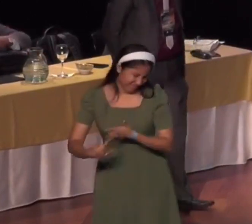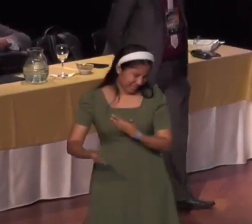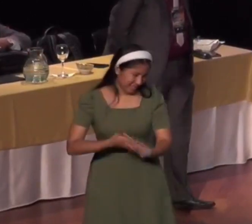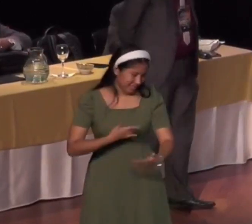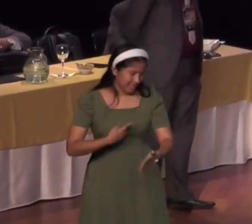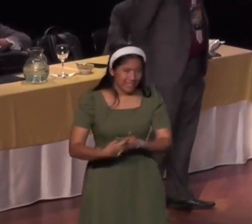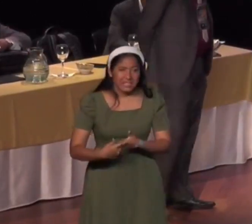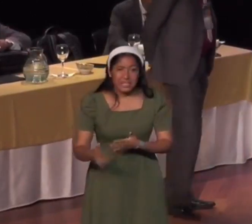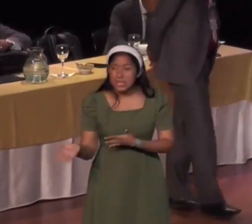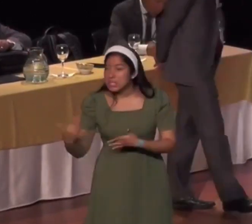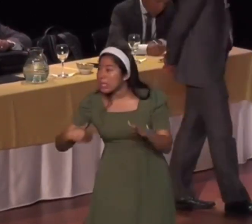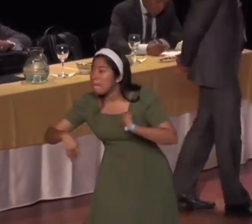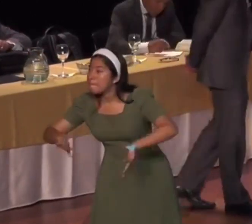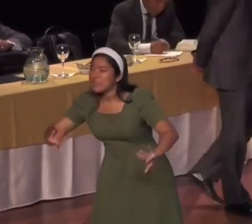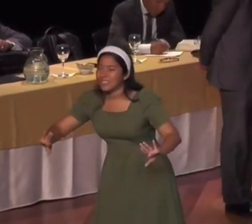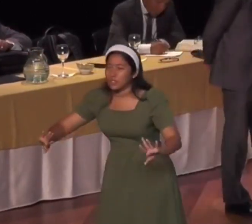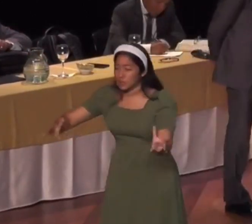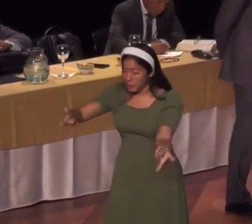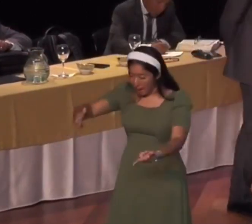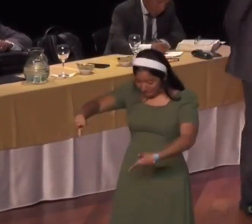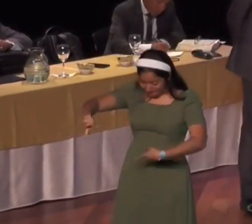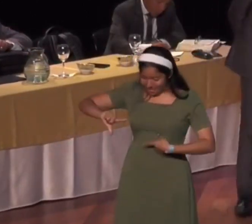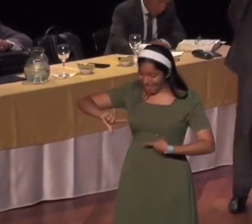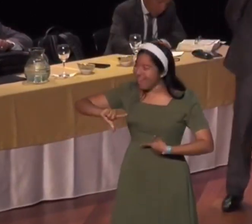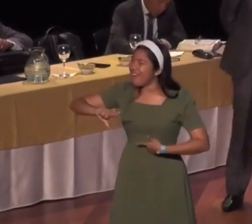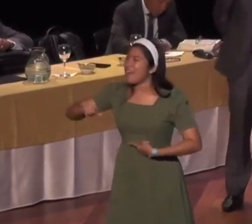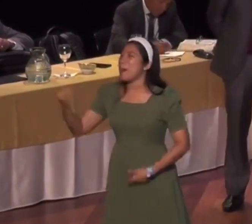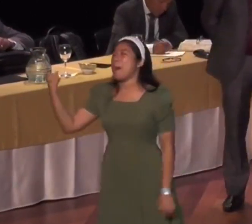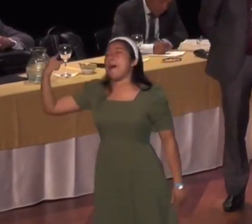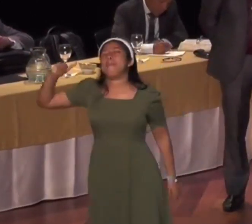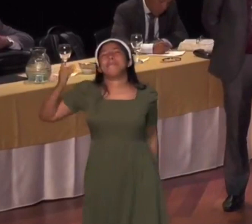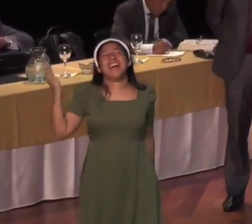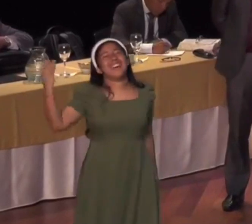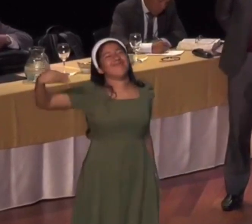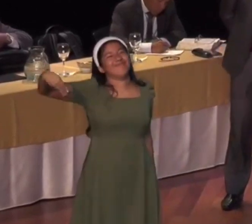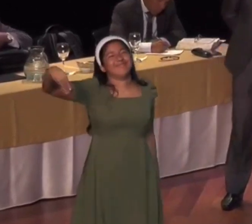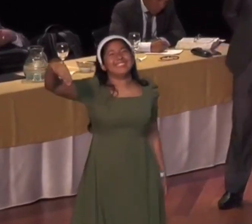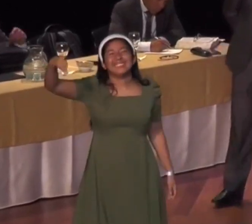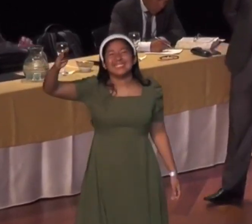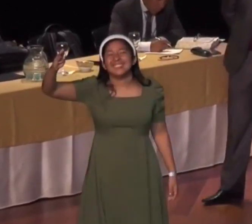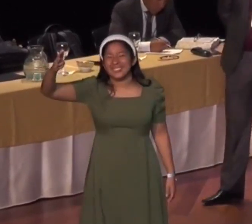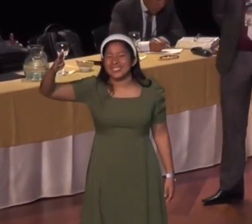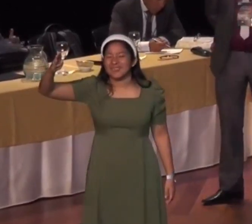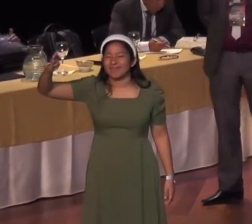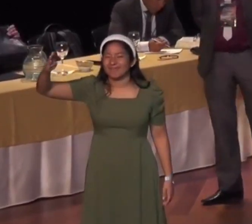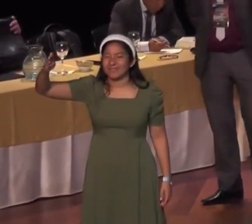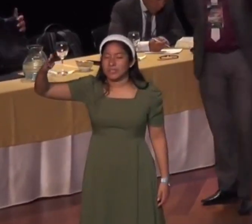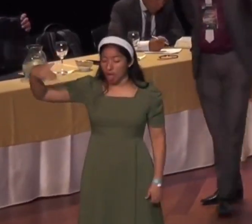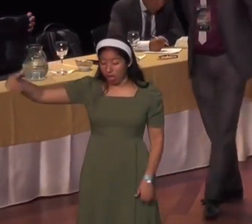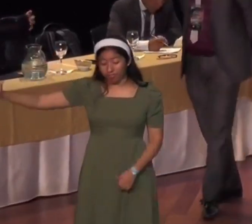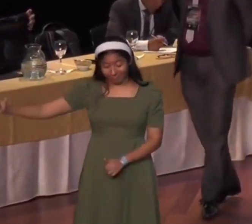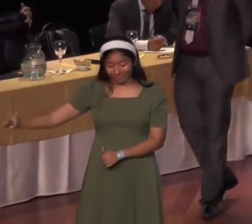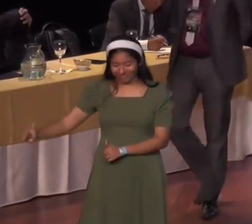sin credenciales, sin títulos, pero con Dios. Ustedes hablan con Dios.